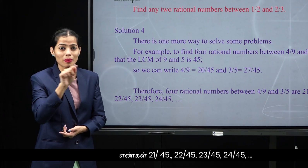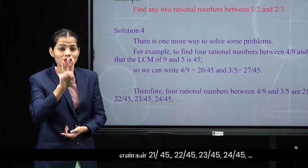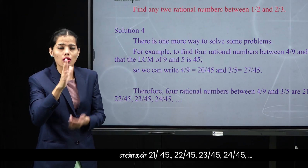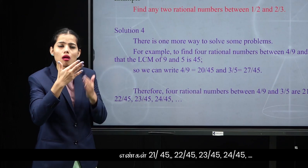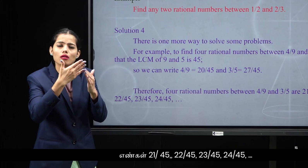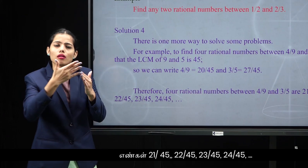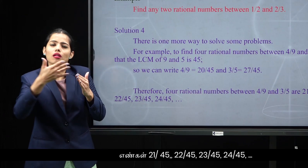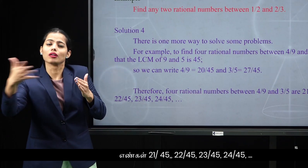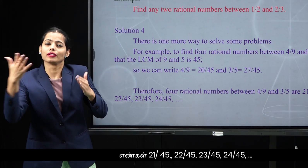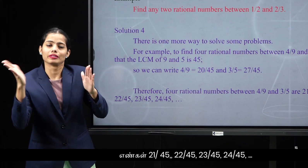21/45